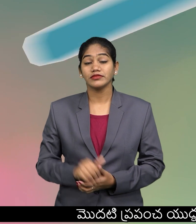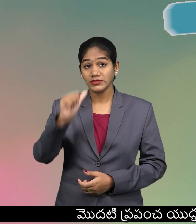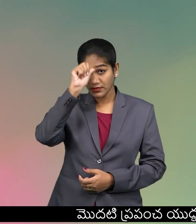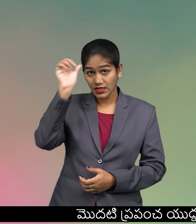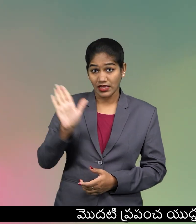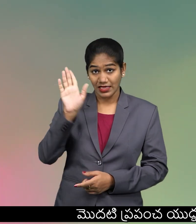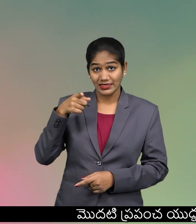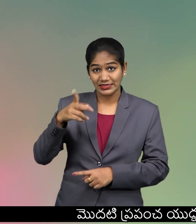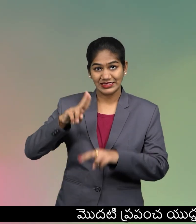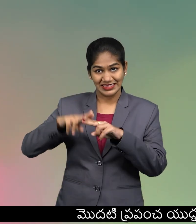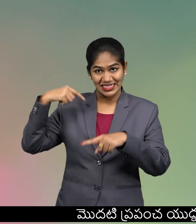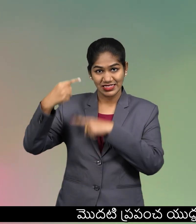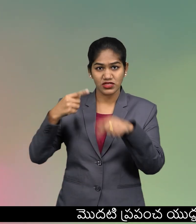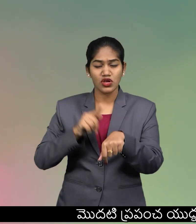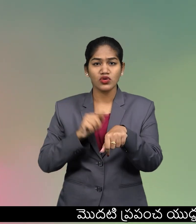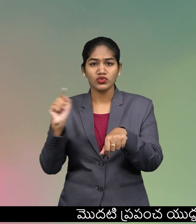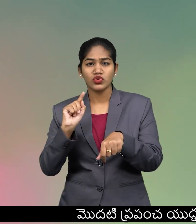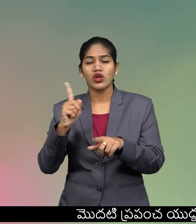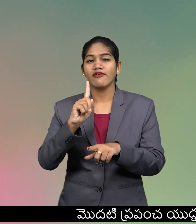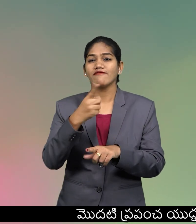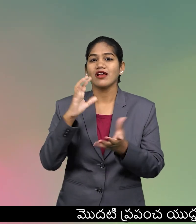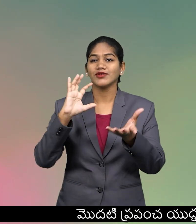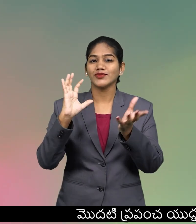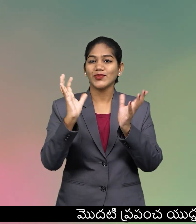మొదటి ప్రపంచ యుద్ధ సమయంలో భారతీయ పరిశ్రమ.